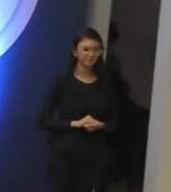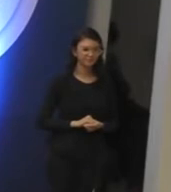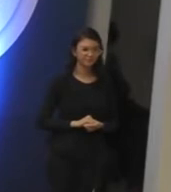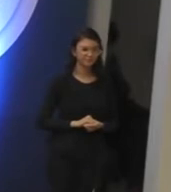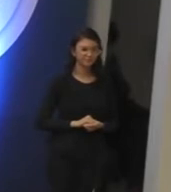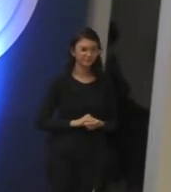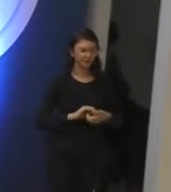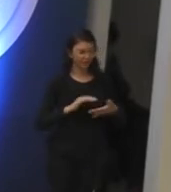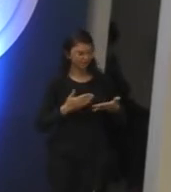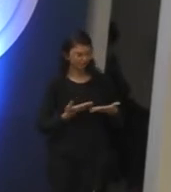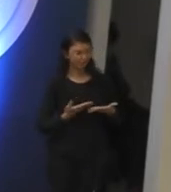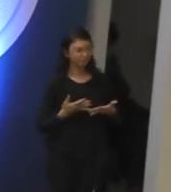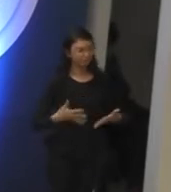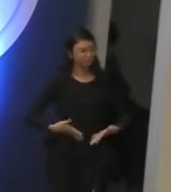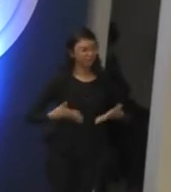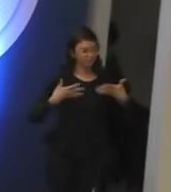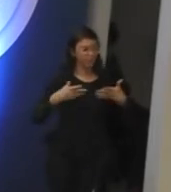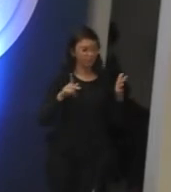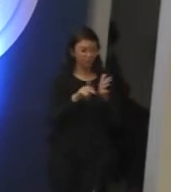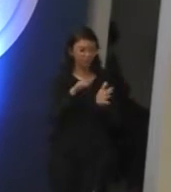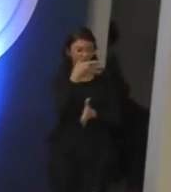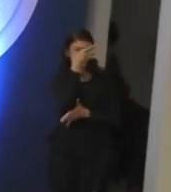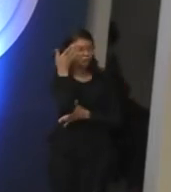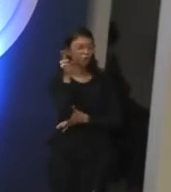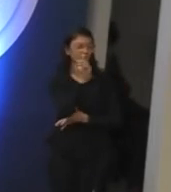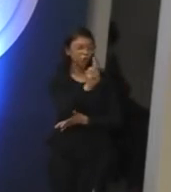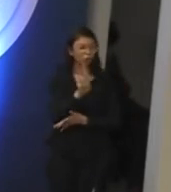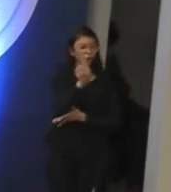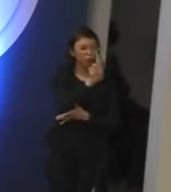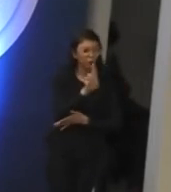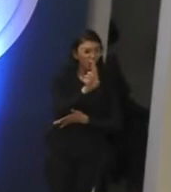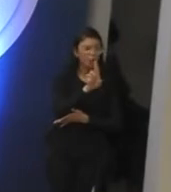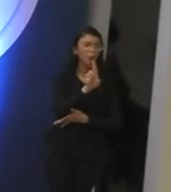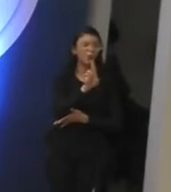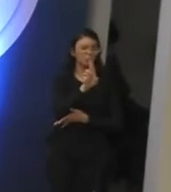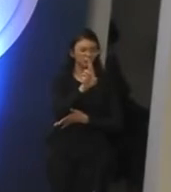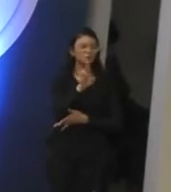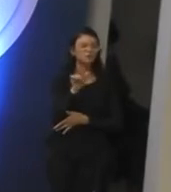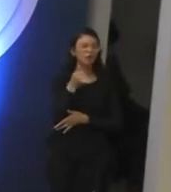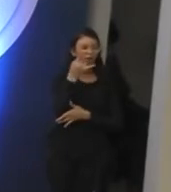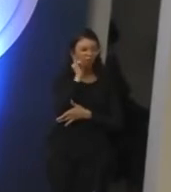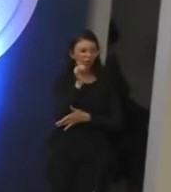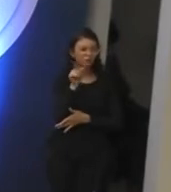Justo reconhecimento dos consumidores da região Nordeste para a Sulgip.